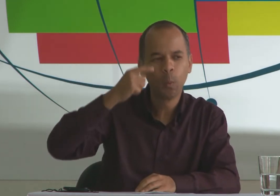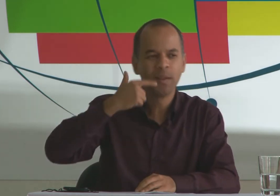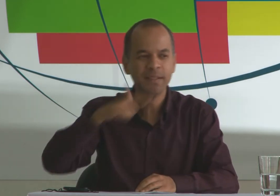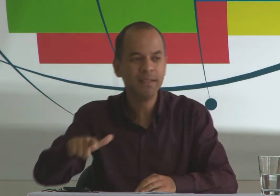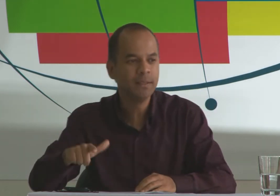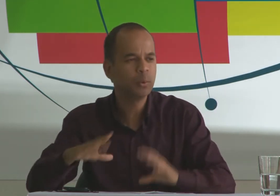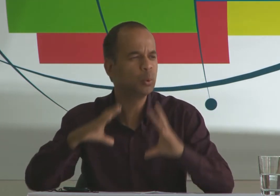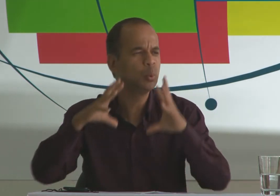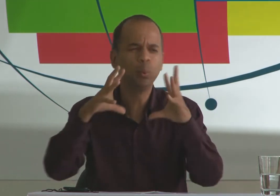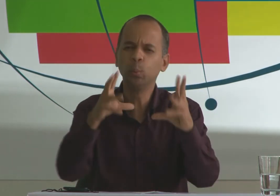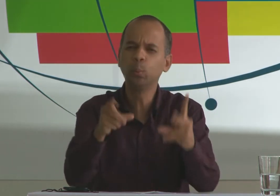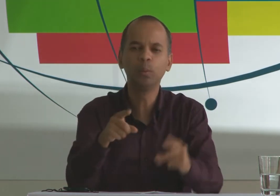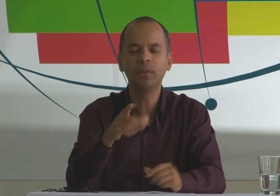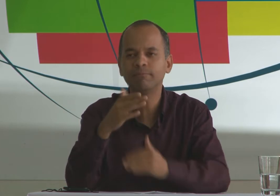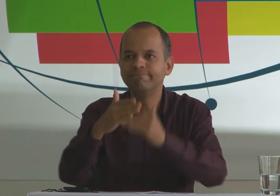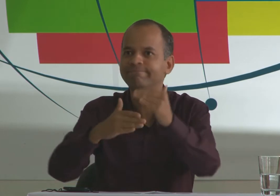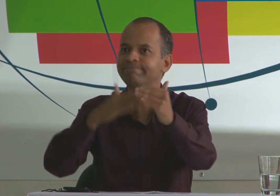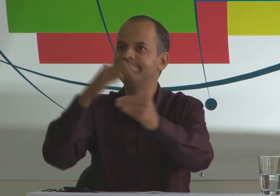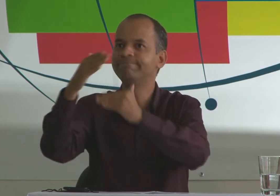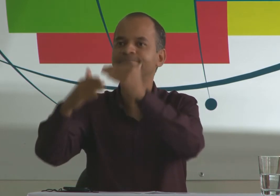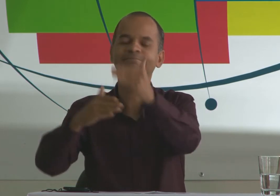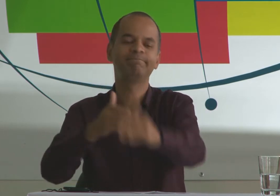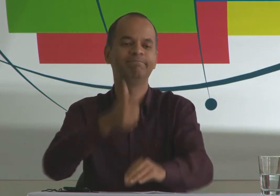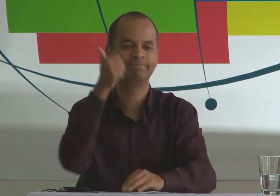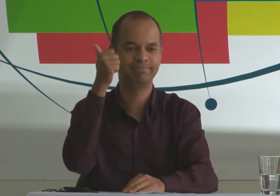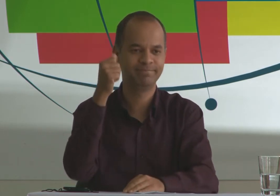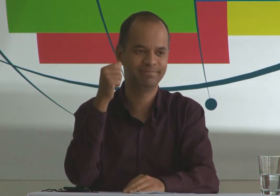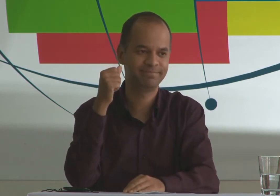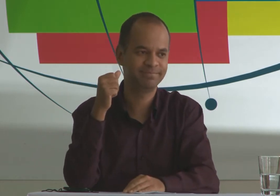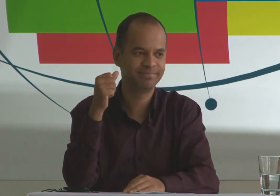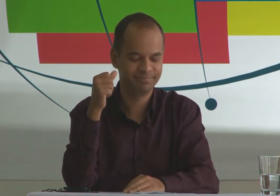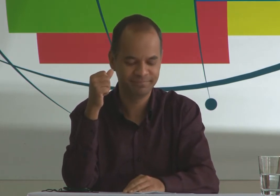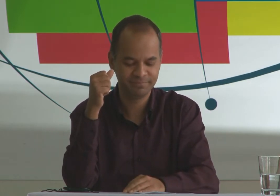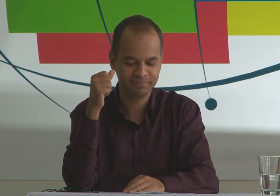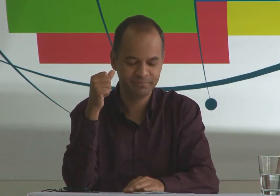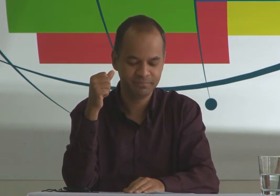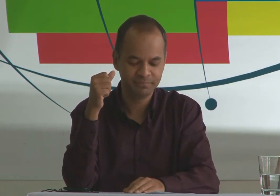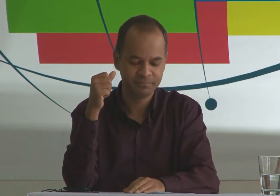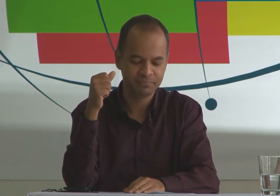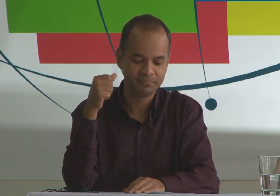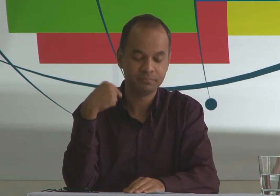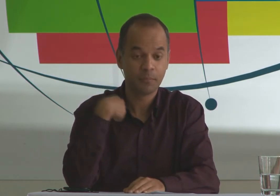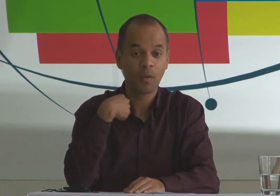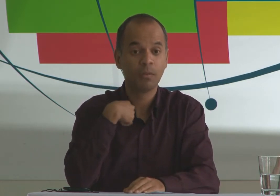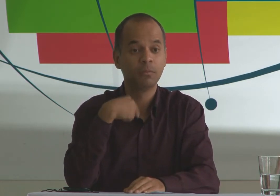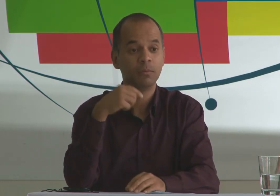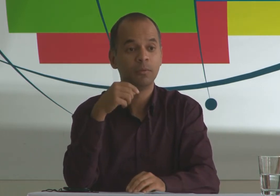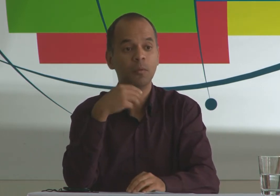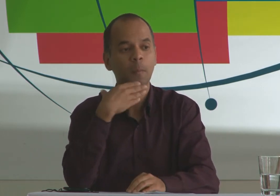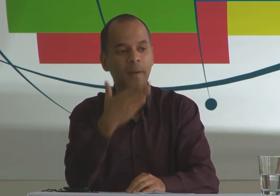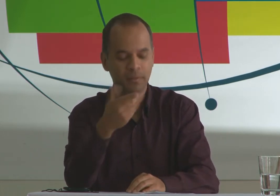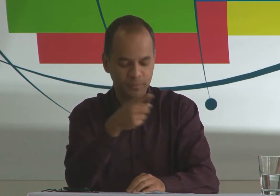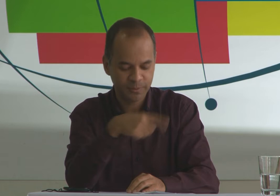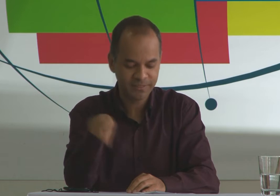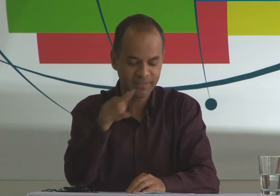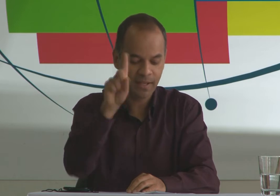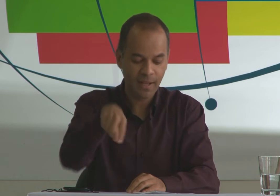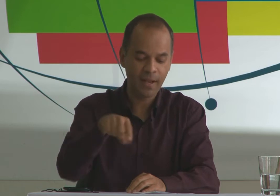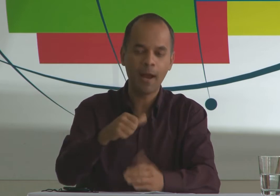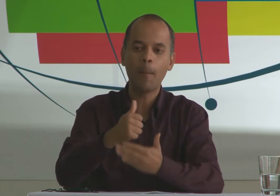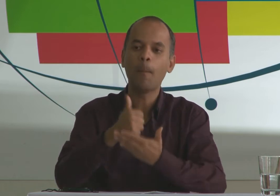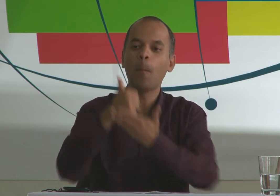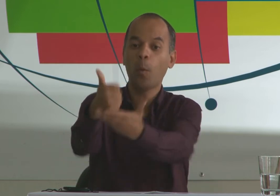potência e na possibilidade que representa o uso da língua de sinais nesse contexto de sala de aula e nas vantagens que isso vai trazer para o seu